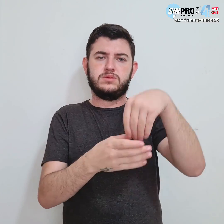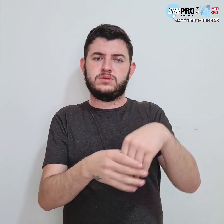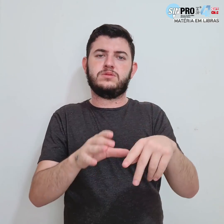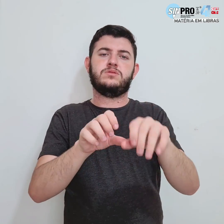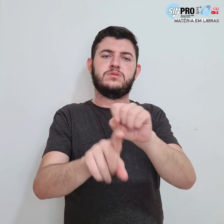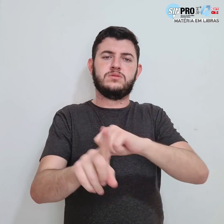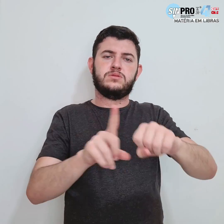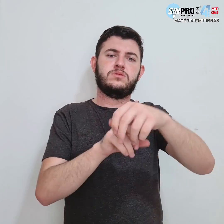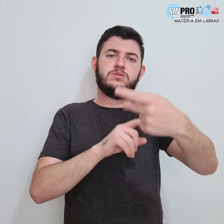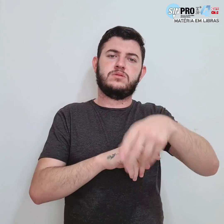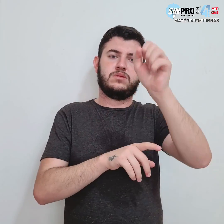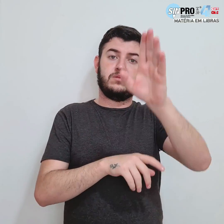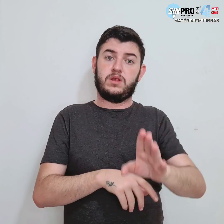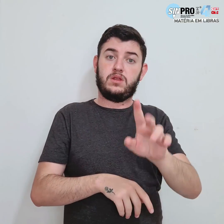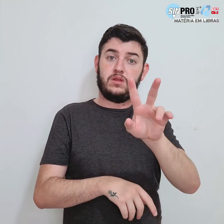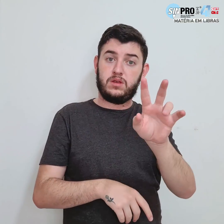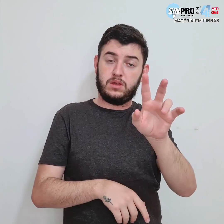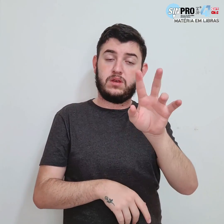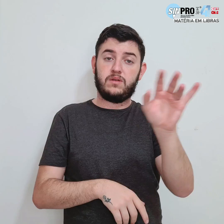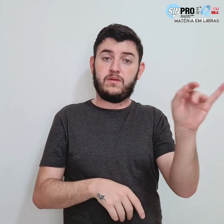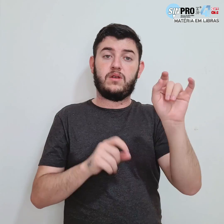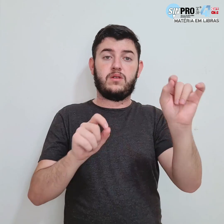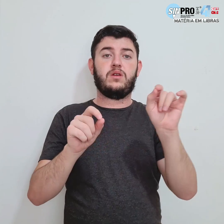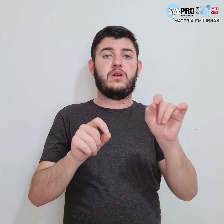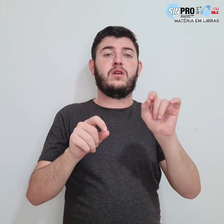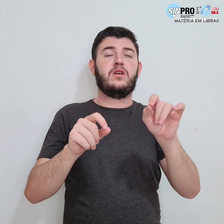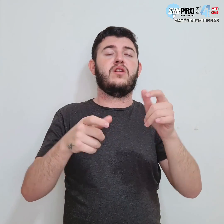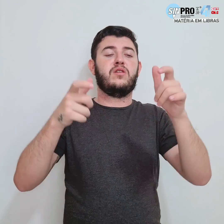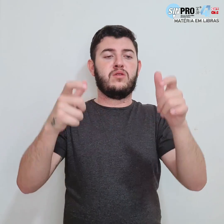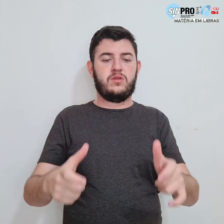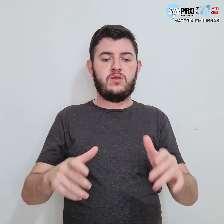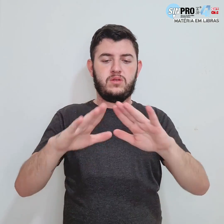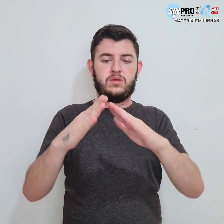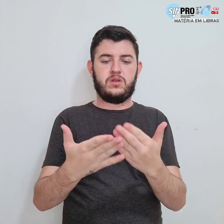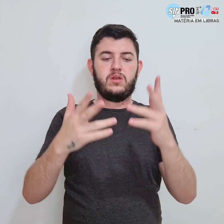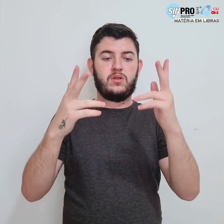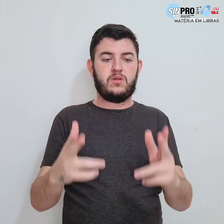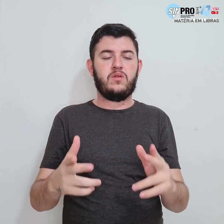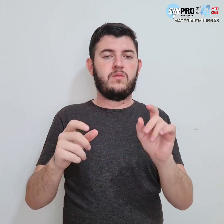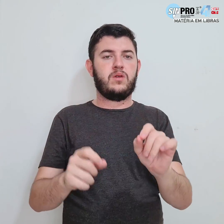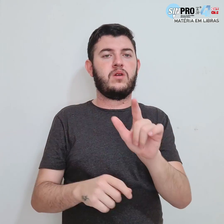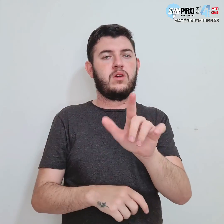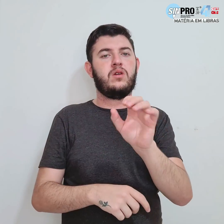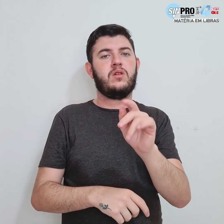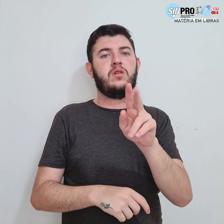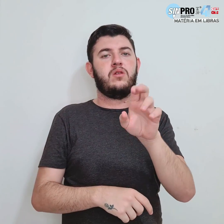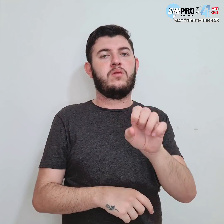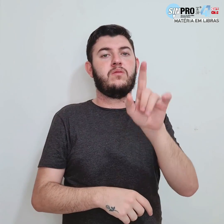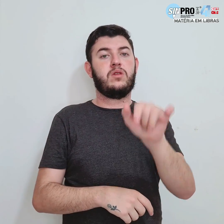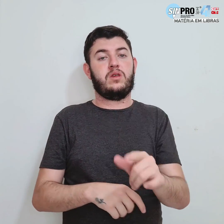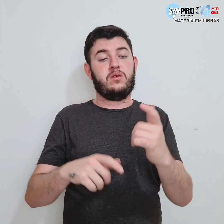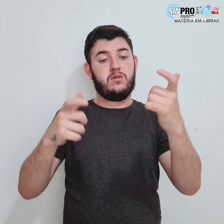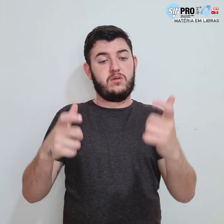sociedade brasileira, que é negar o próprio espaço institucional escolar como espaço, o locus, de